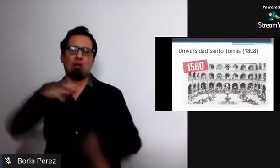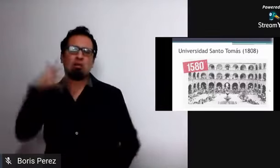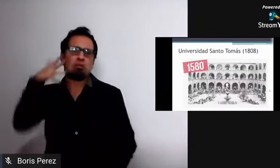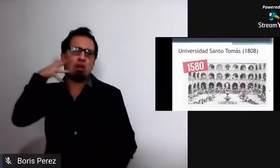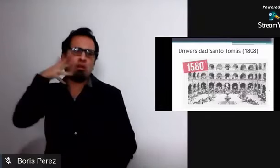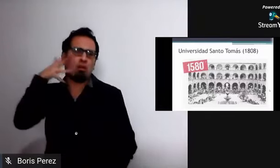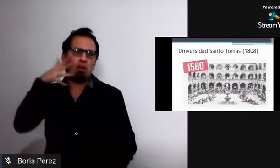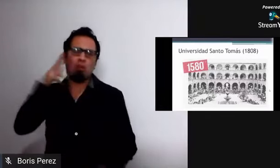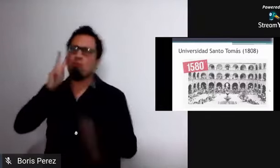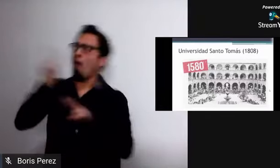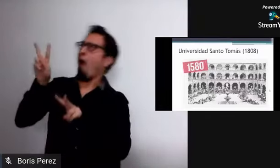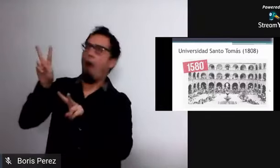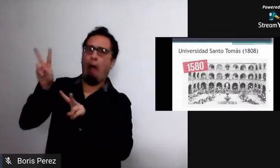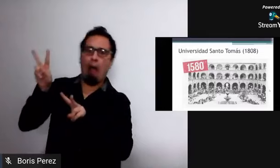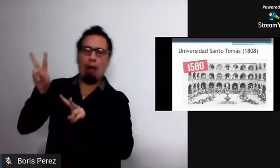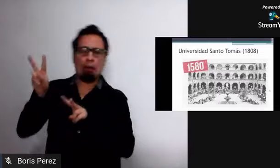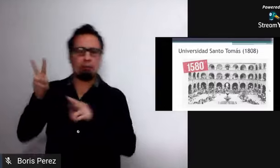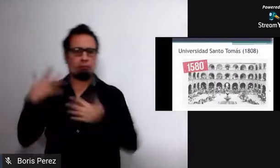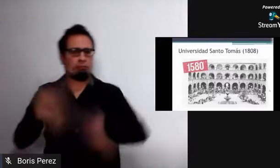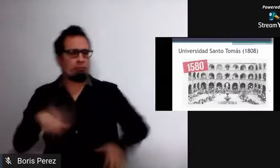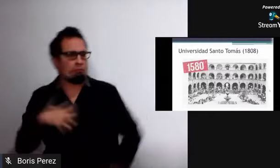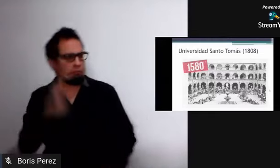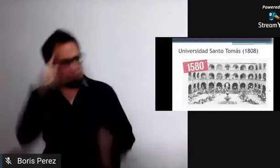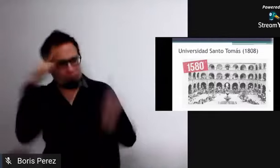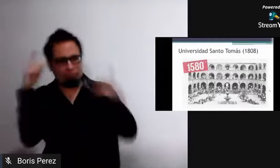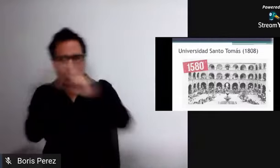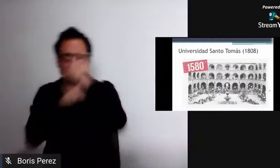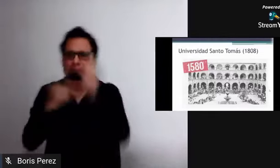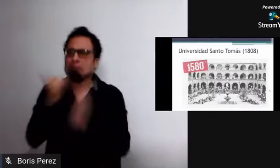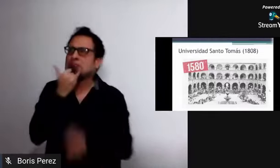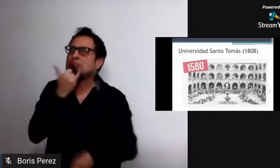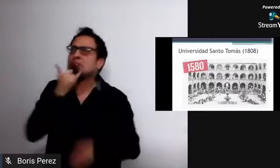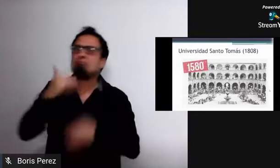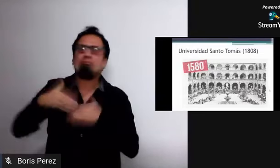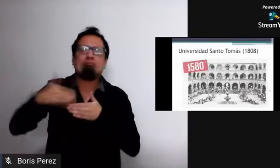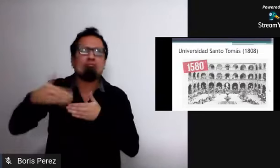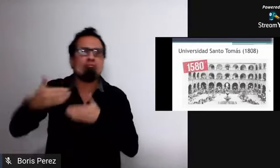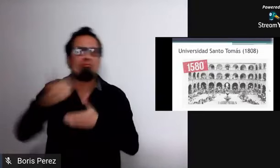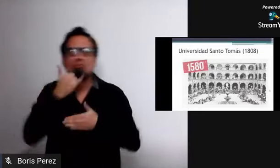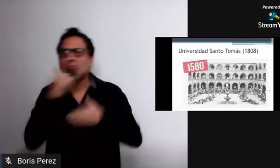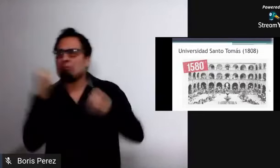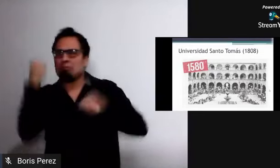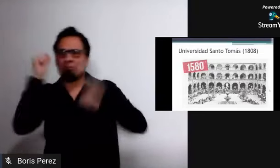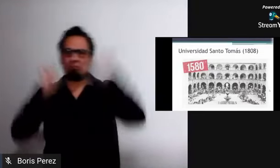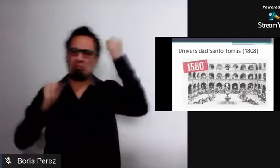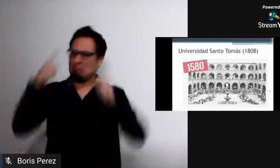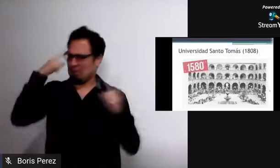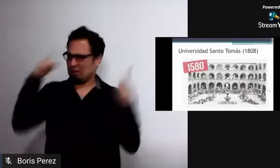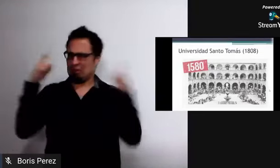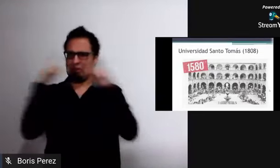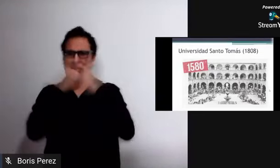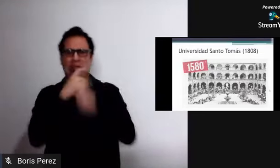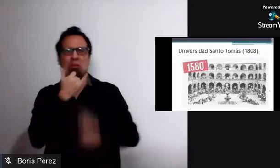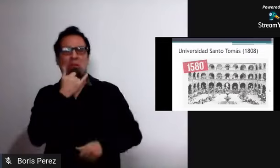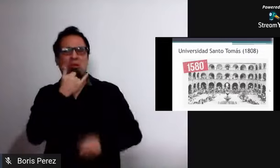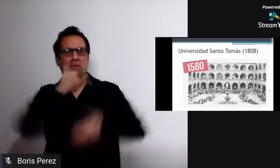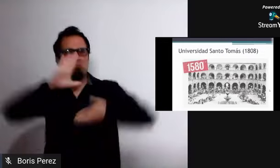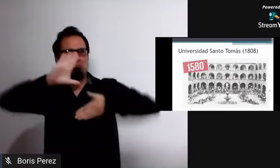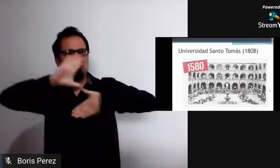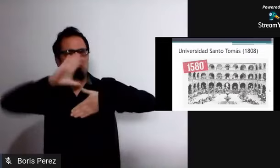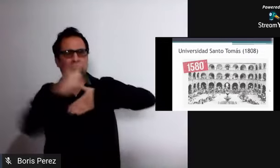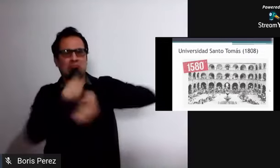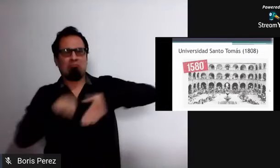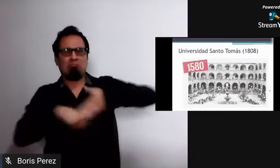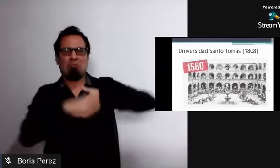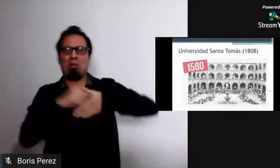en Europa y eso también trajo consigo algunos desórdenes respecto a las personas que